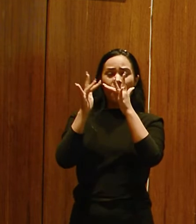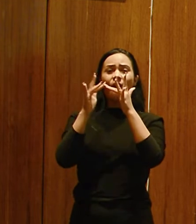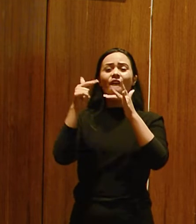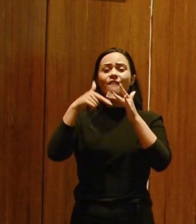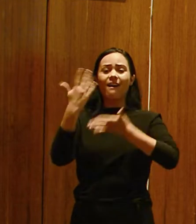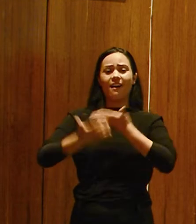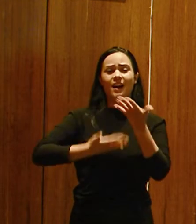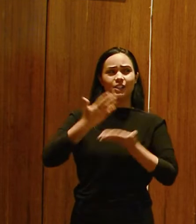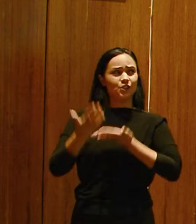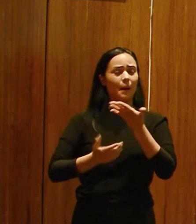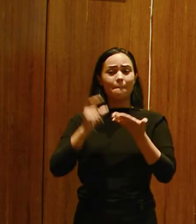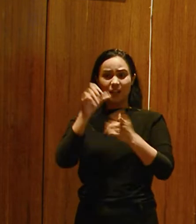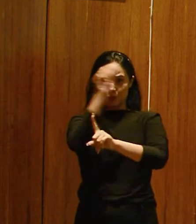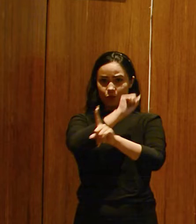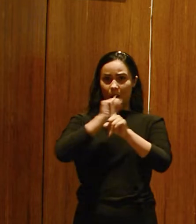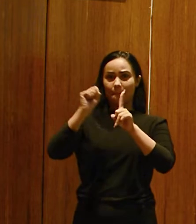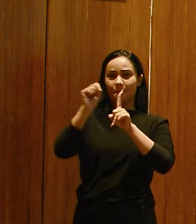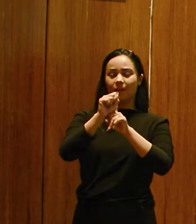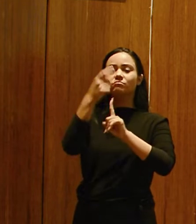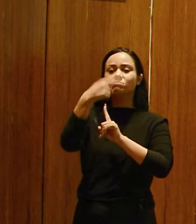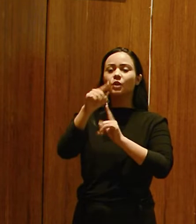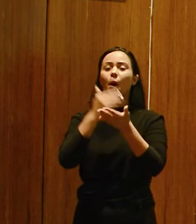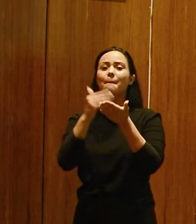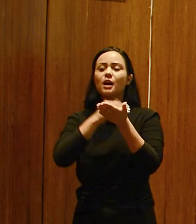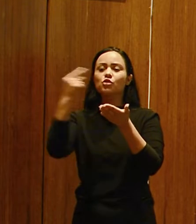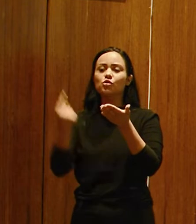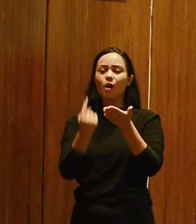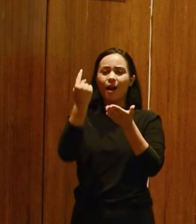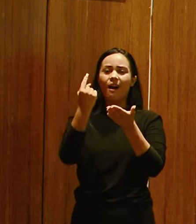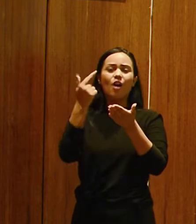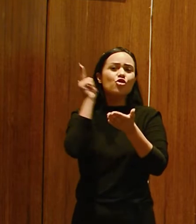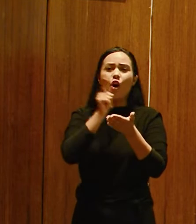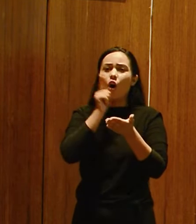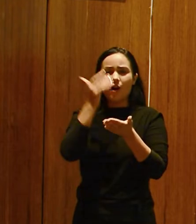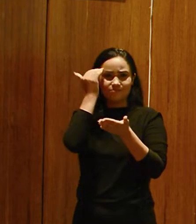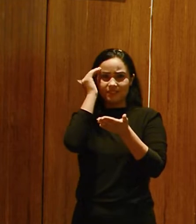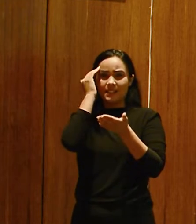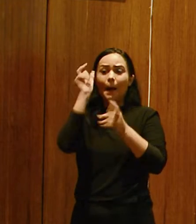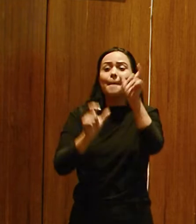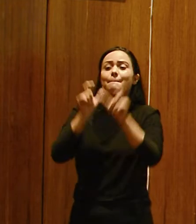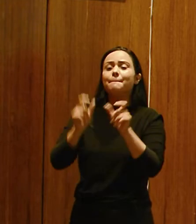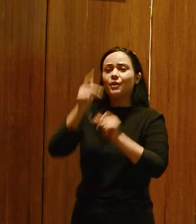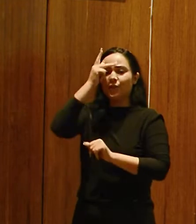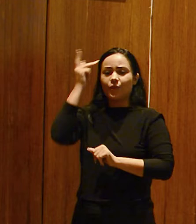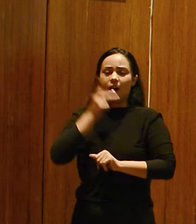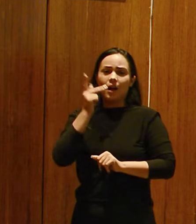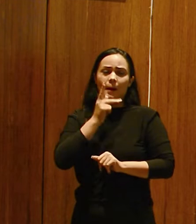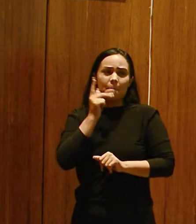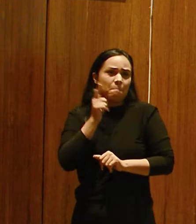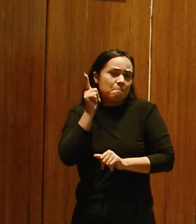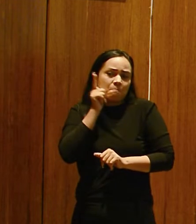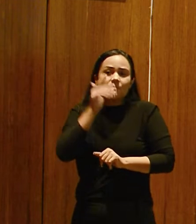vão se engajar menos socialmente e aí vão começar a se isolar porque eles não conseguem entender o que as pessoas dizem, também não conseguem